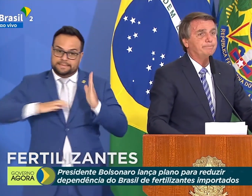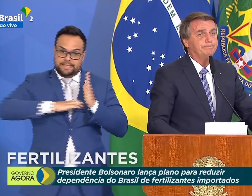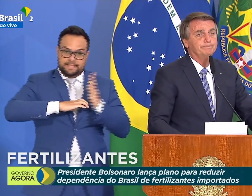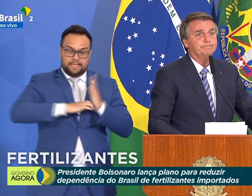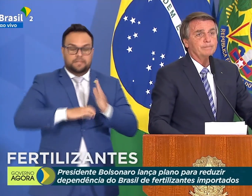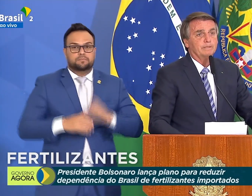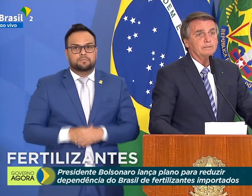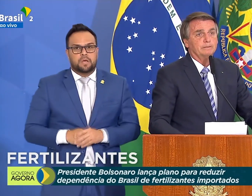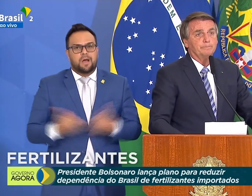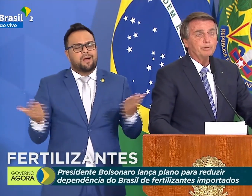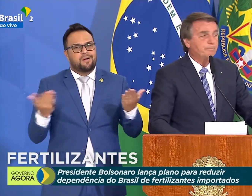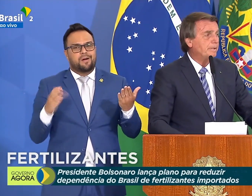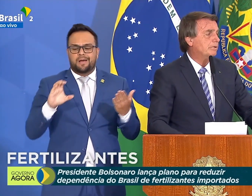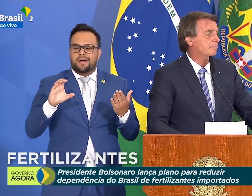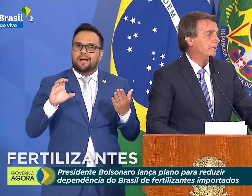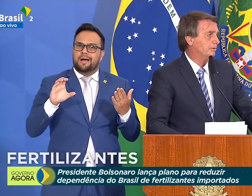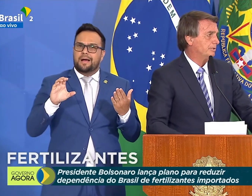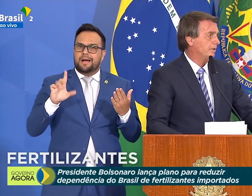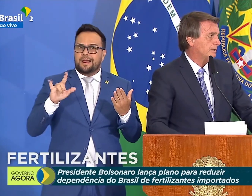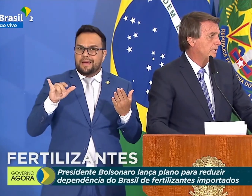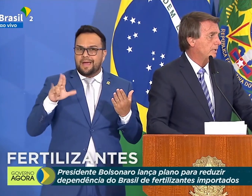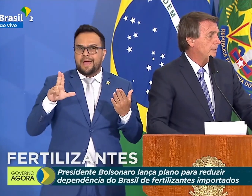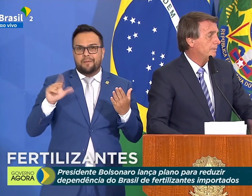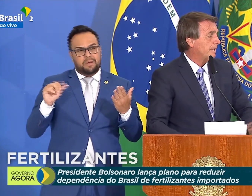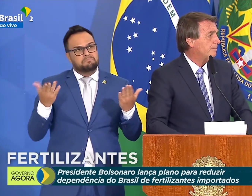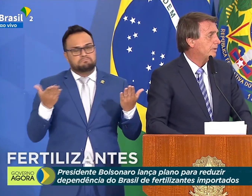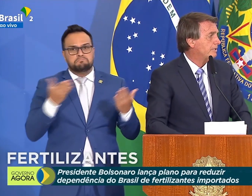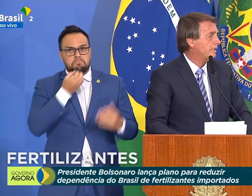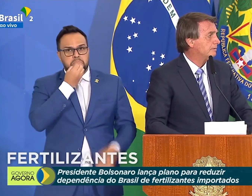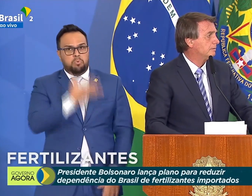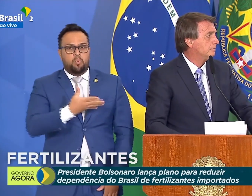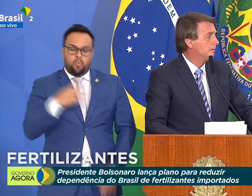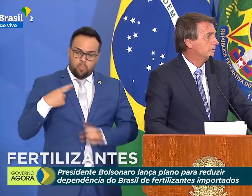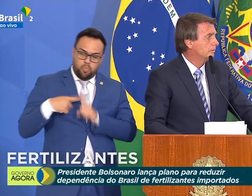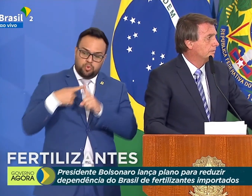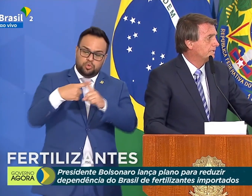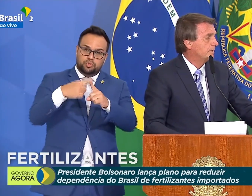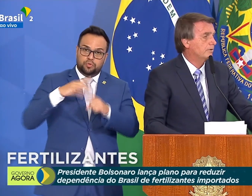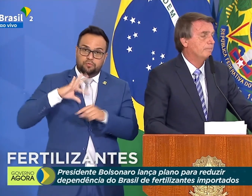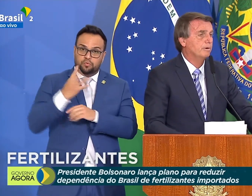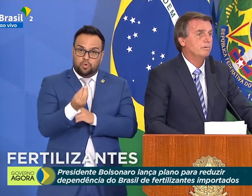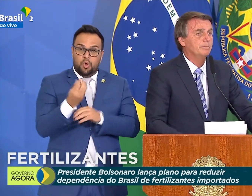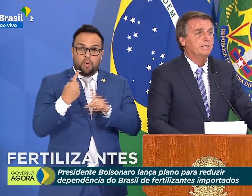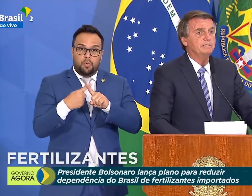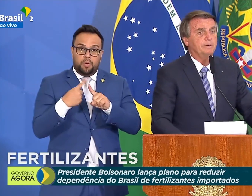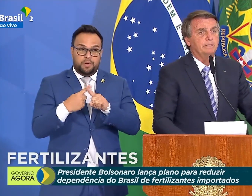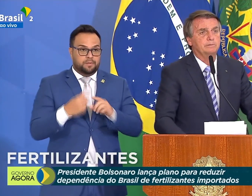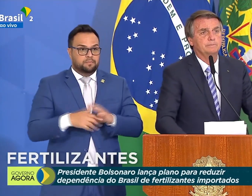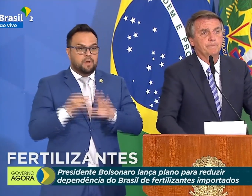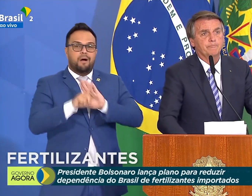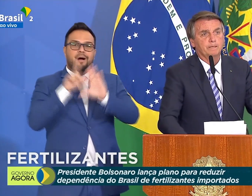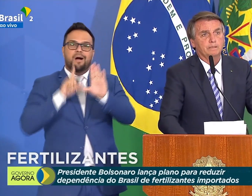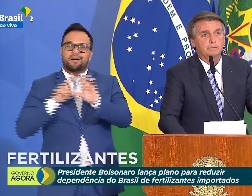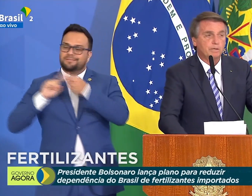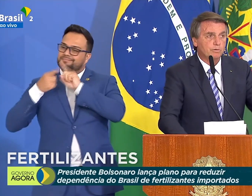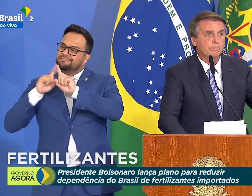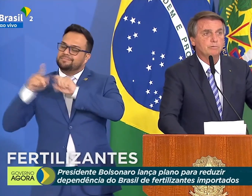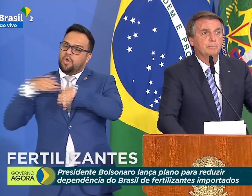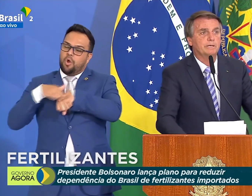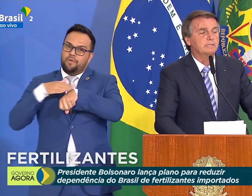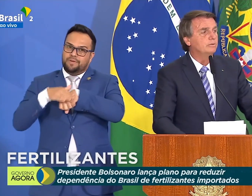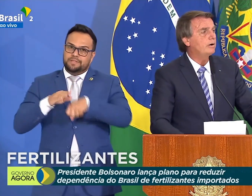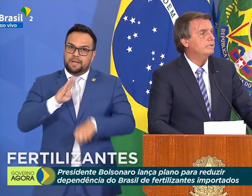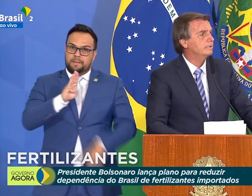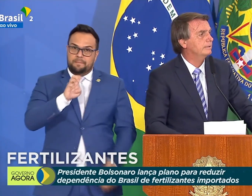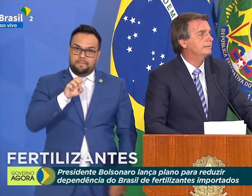bastante propício para todos nós, porque esse projeto, como conversei agora há pouco com o almirante Bento, e bem como